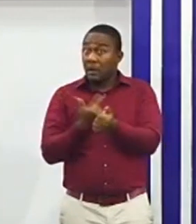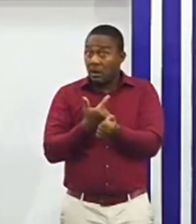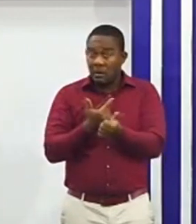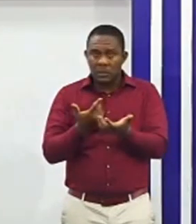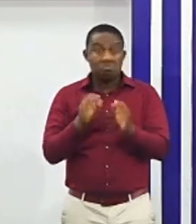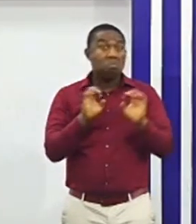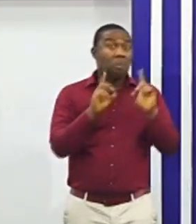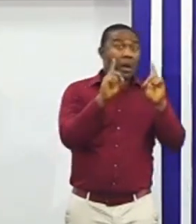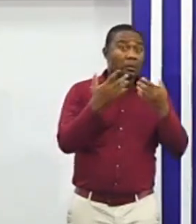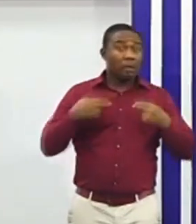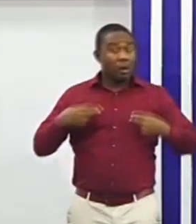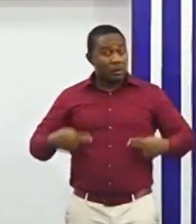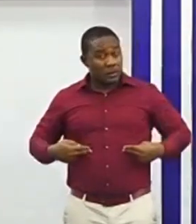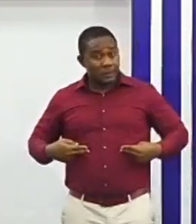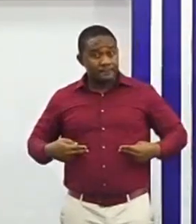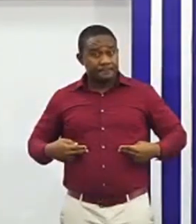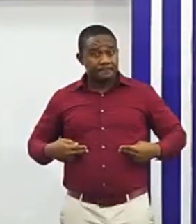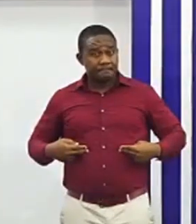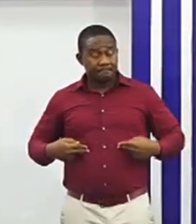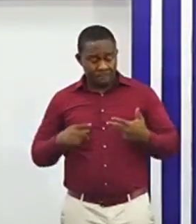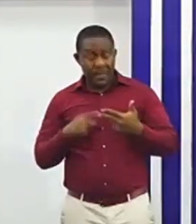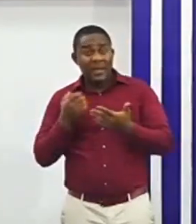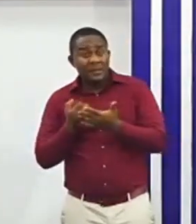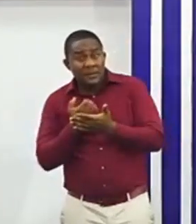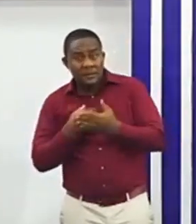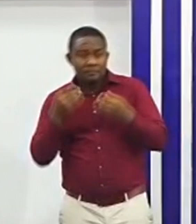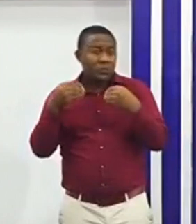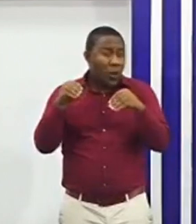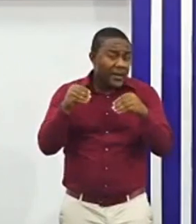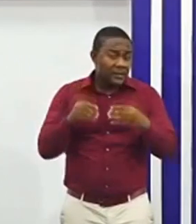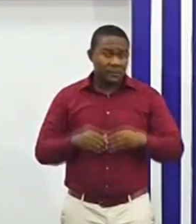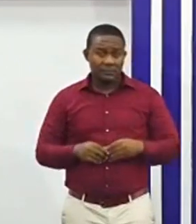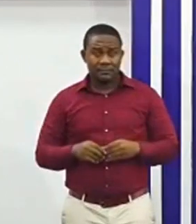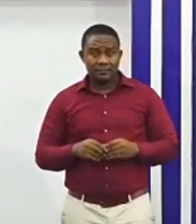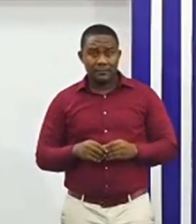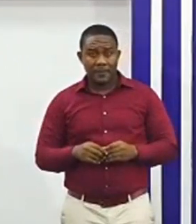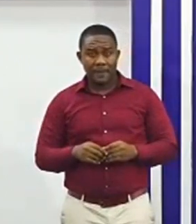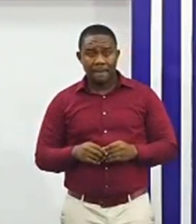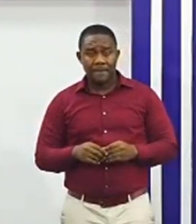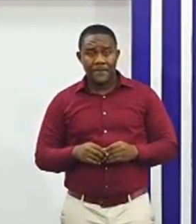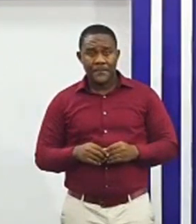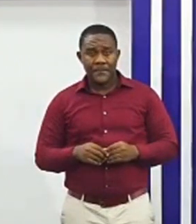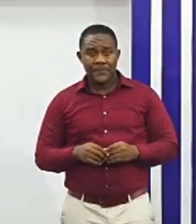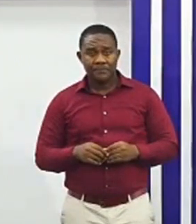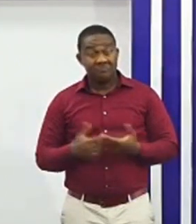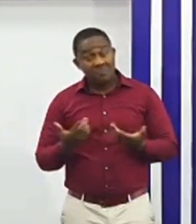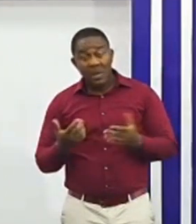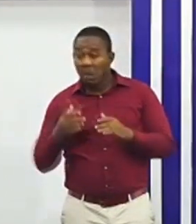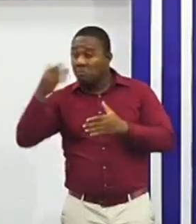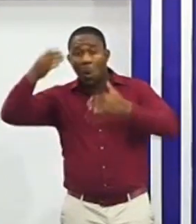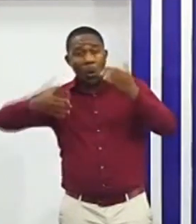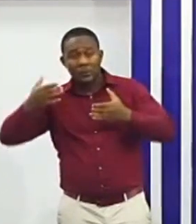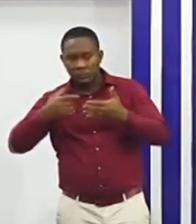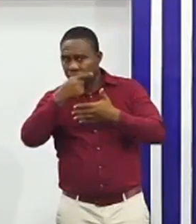ta ni a yo a so bena na se o ya libia nga o ya ne be same ka libiri isi diri tututur anu